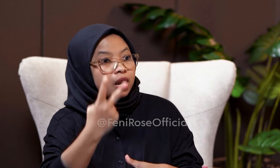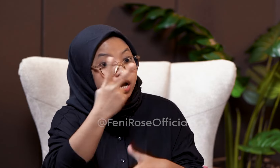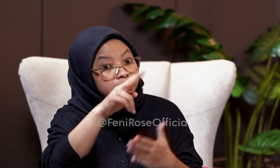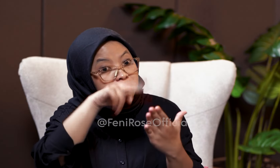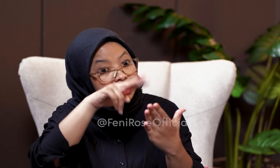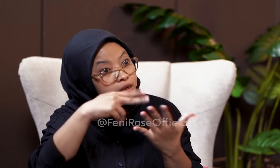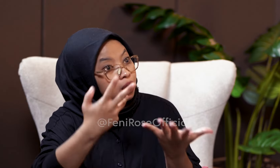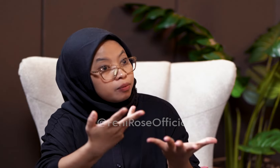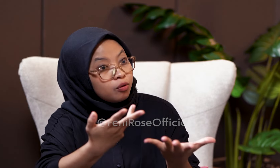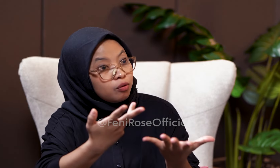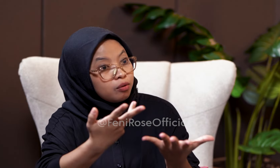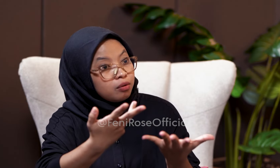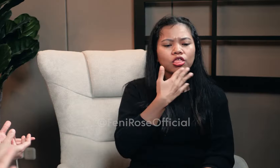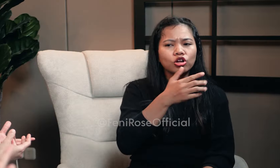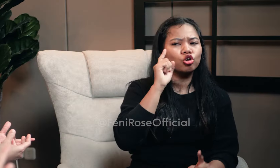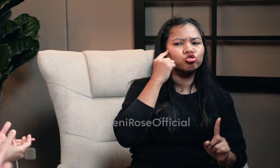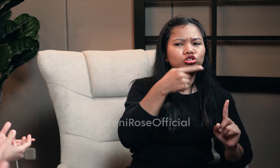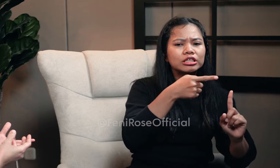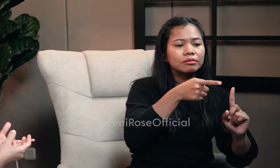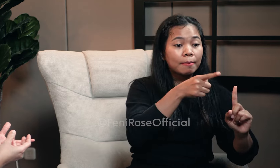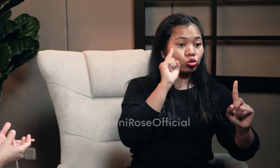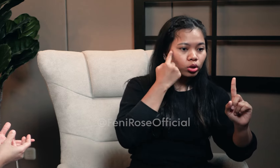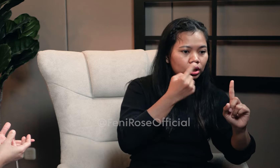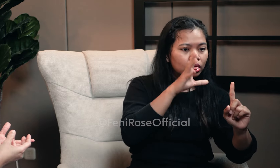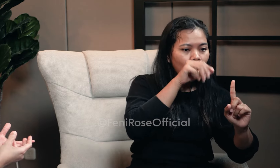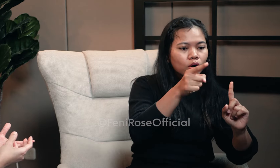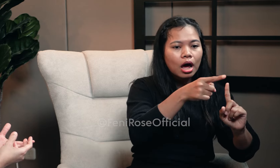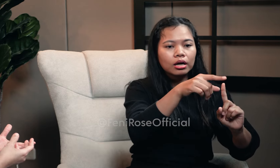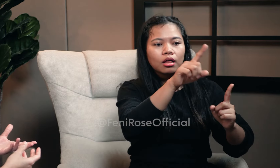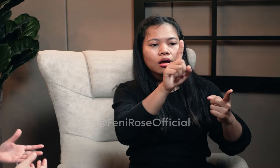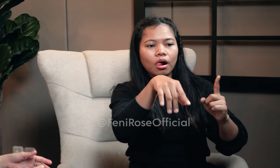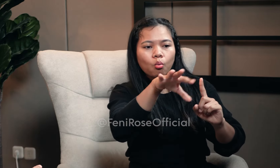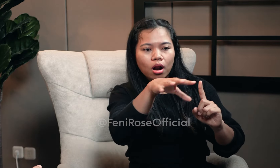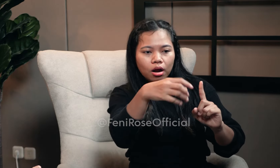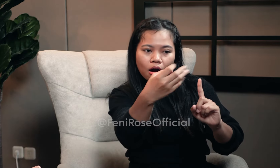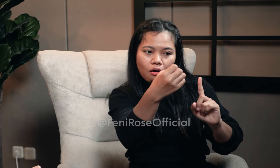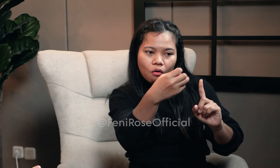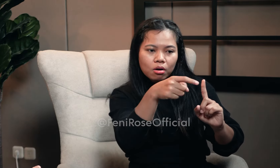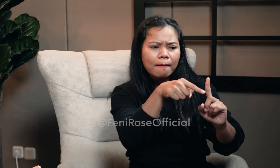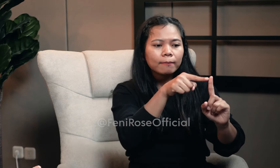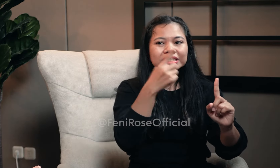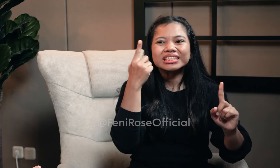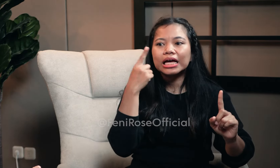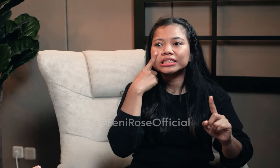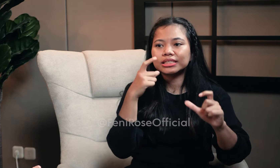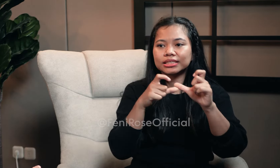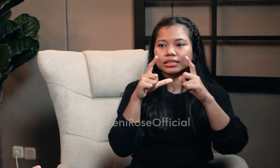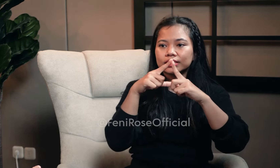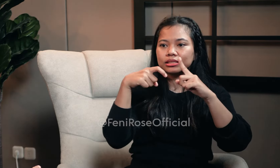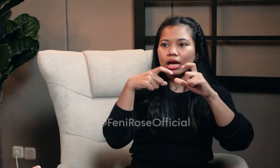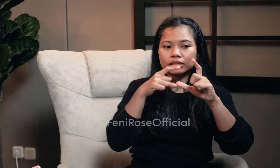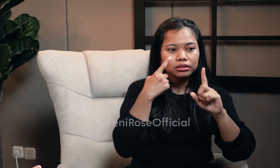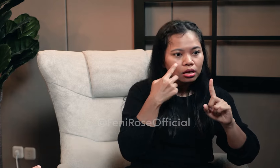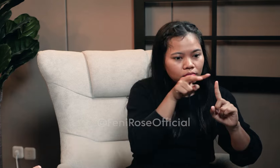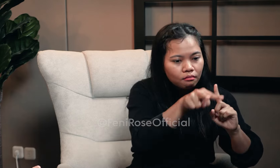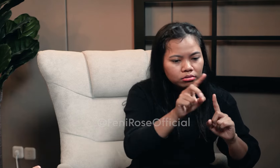apa lagi saya tanya teman tuli asli dari sana sih Mbak ada beberapa teman tuli asal dari